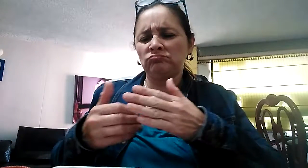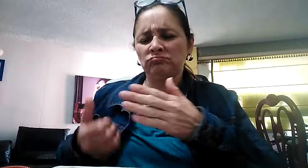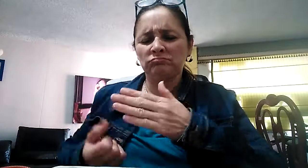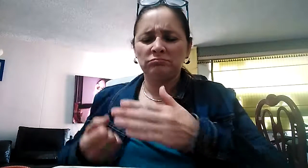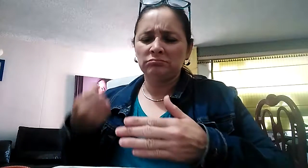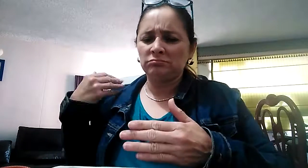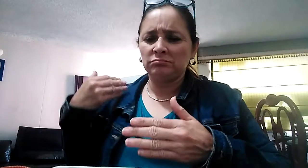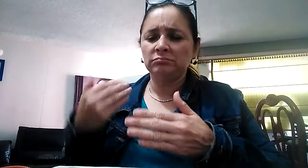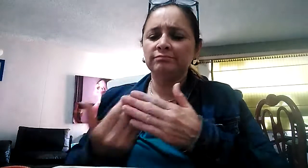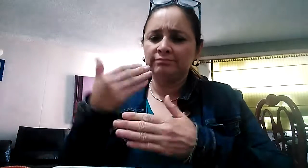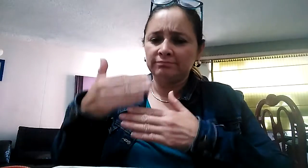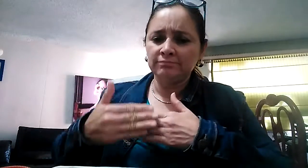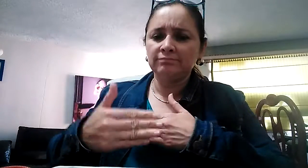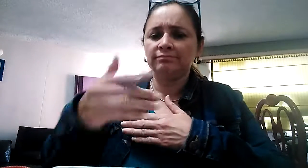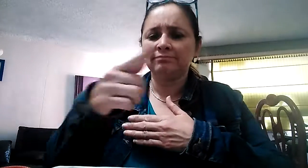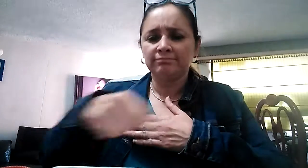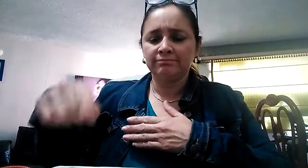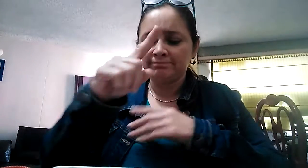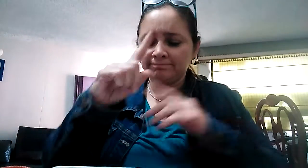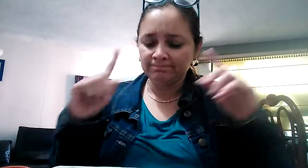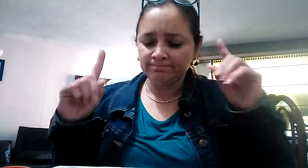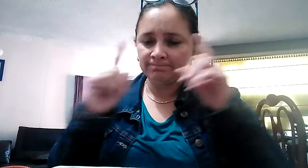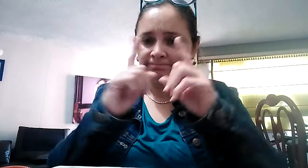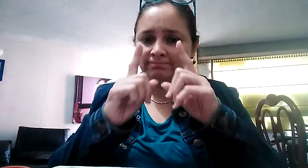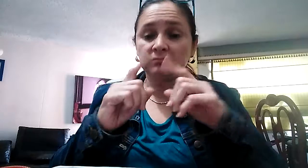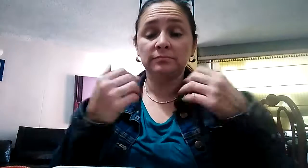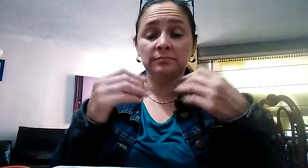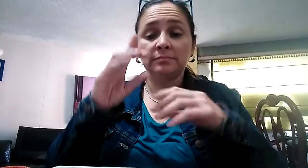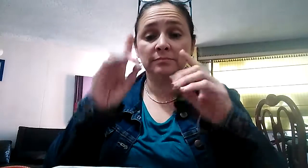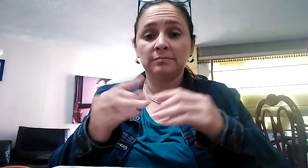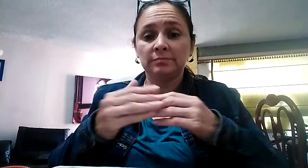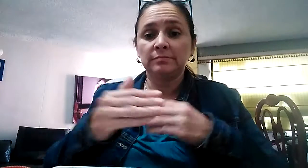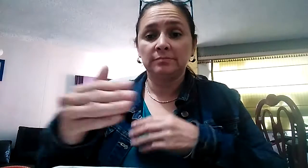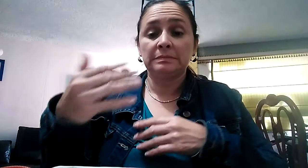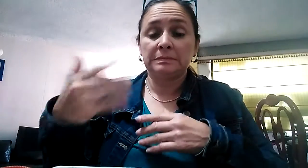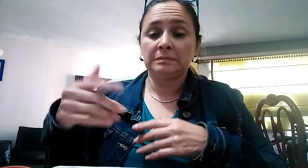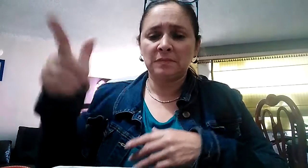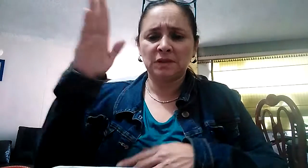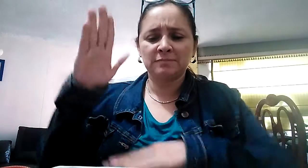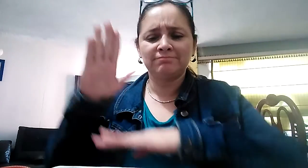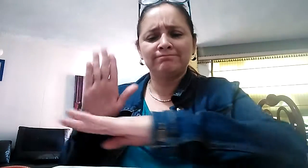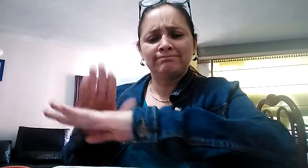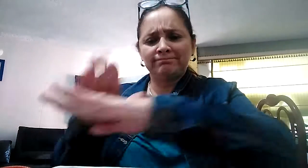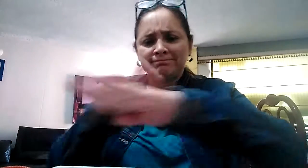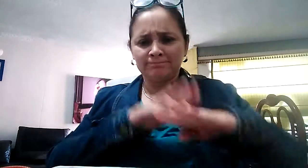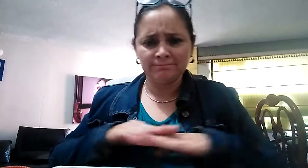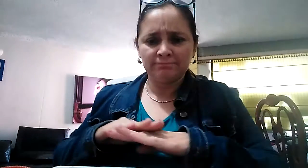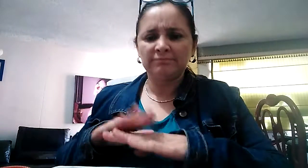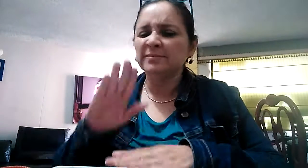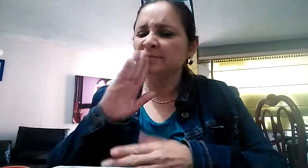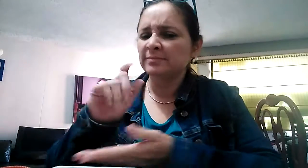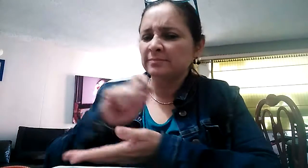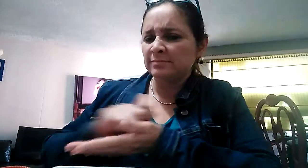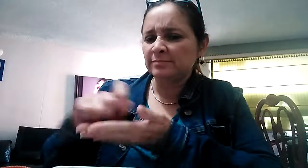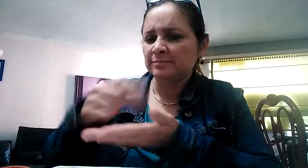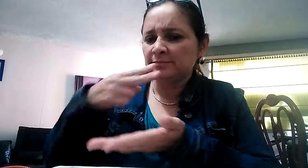¡Pabra cadabra! ¡Respuesta final! Lo siento, Stan, pero la respuesta es... ¡Por favor! Esas palabras sí atraen